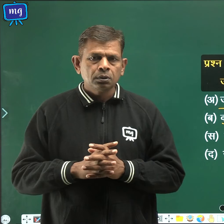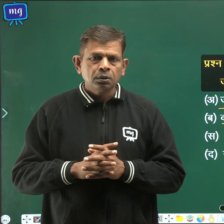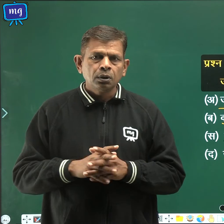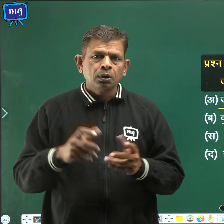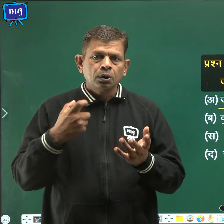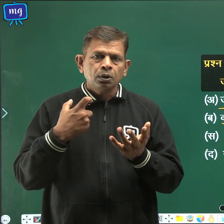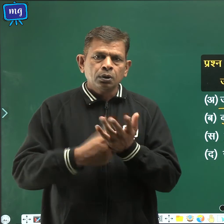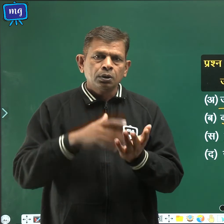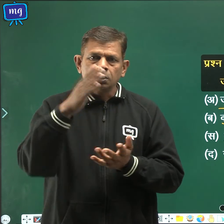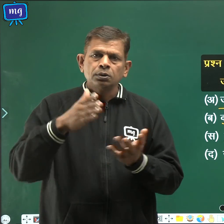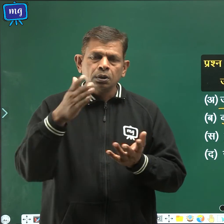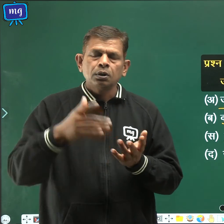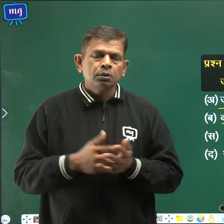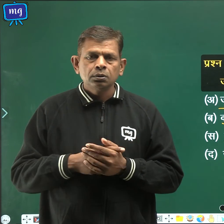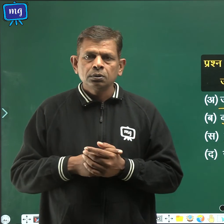राजस्थान,